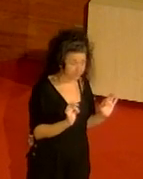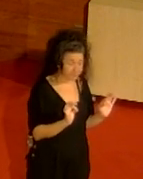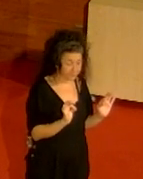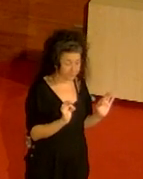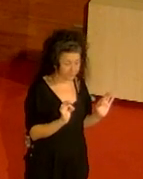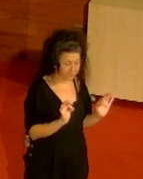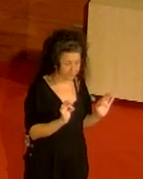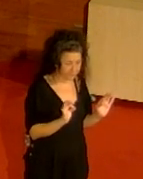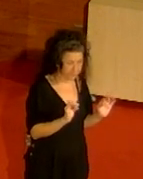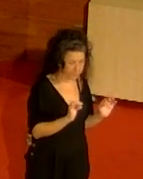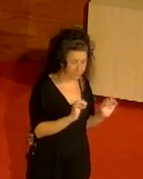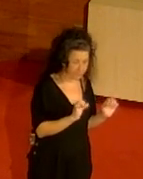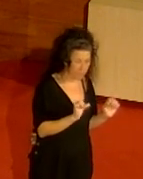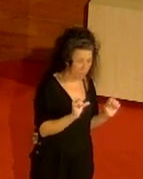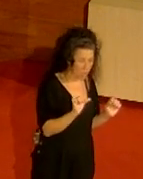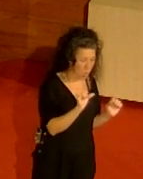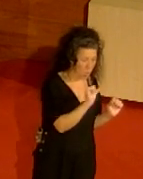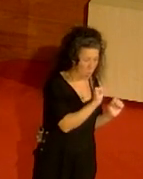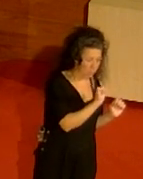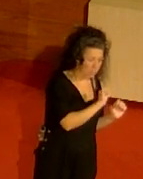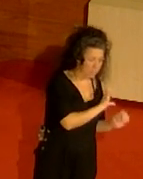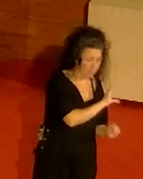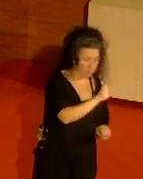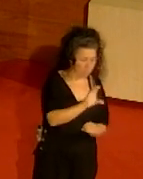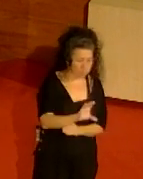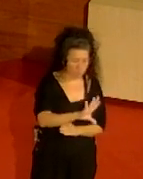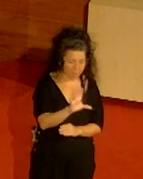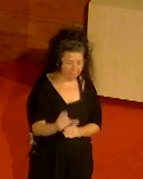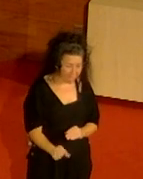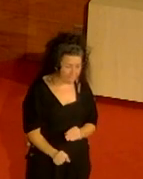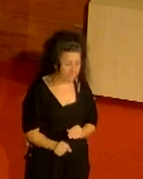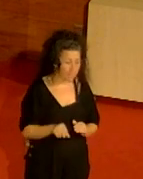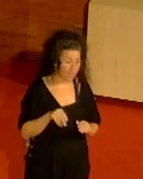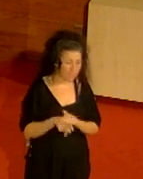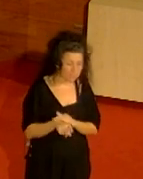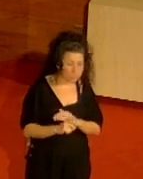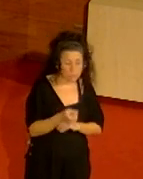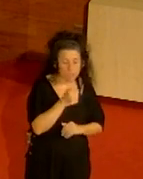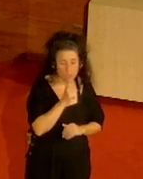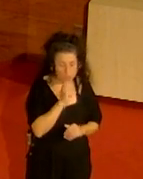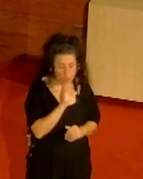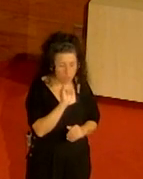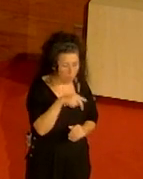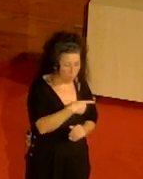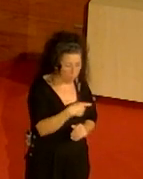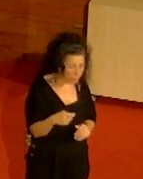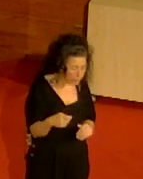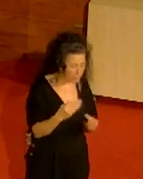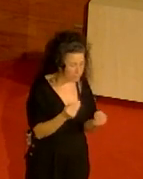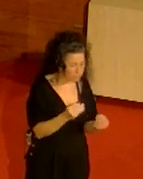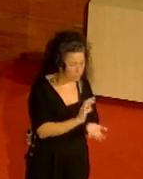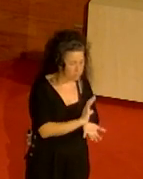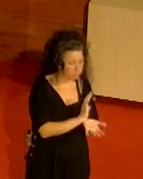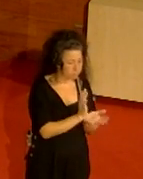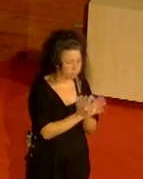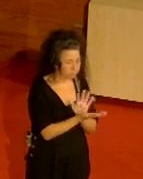caso África, cómo se gestiona, cómo, bueno, todo esto tiene muchos matices. Las ONGs, muchas se están transformando en cuanto a su